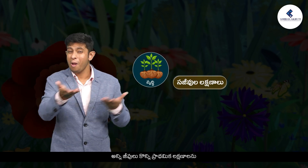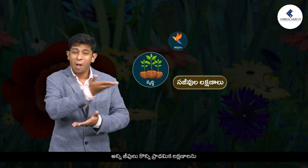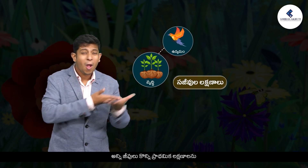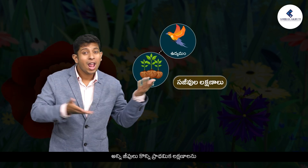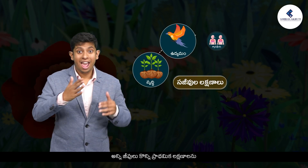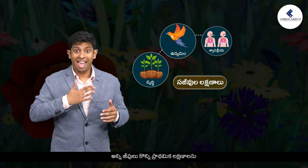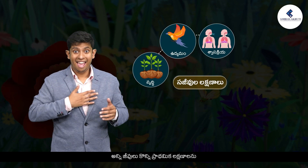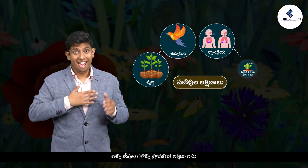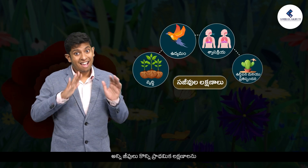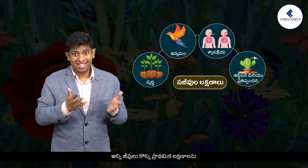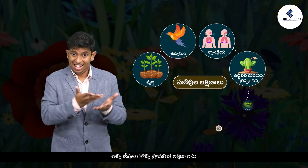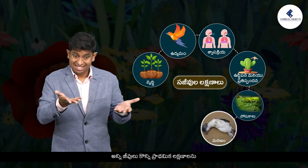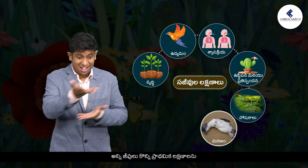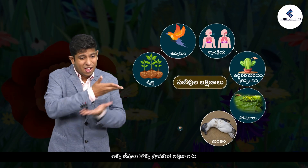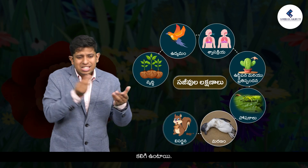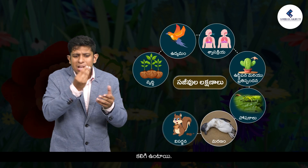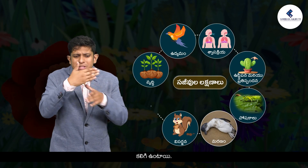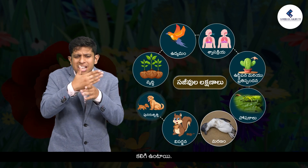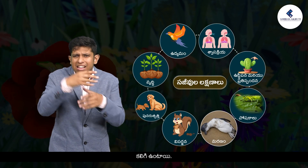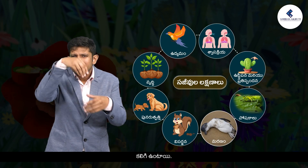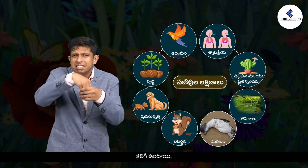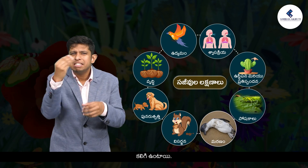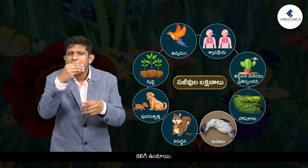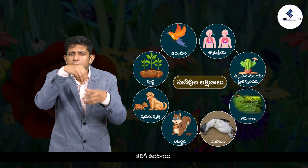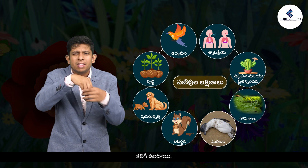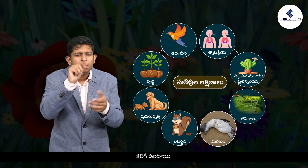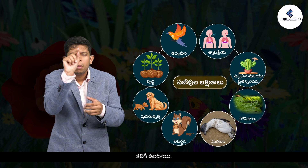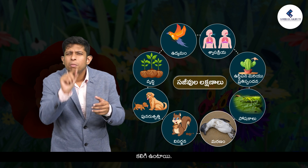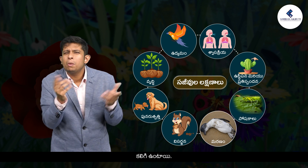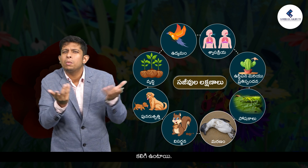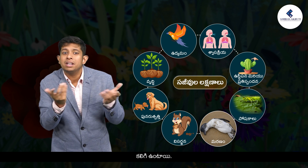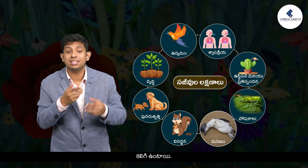అన్ని జీవులు కొన్ని ప్రాథమిక లక్షణాలను కలిగి ఉంటాయి.